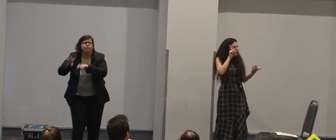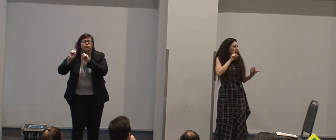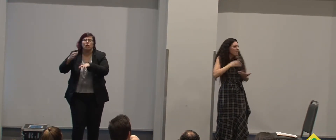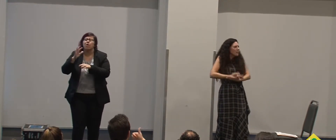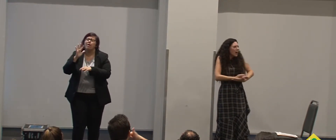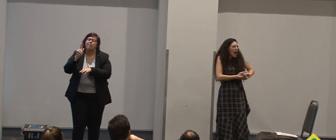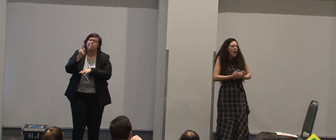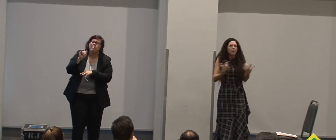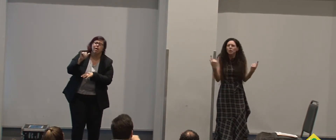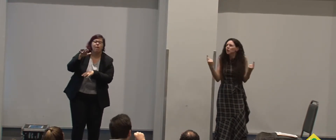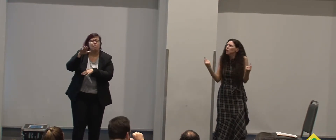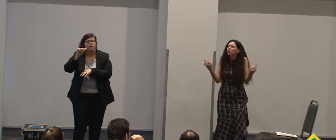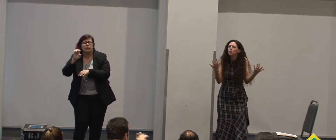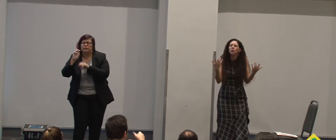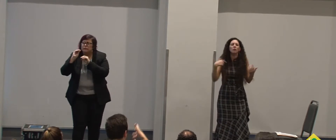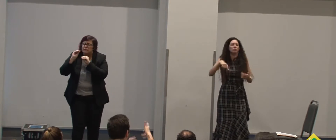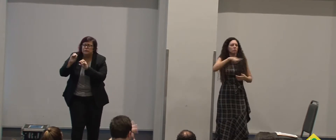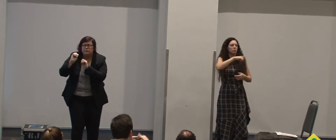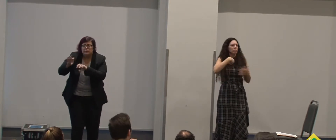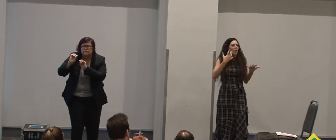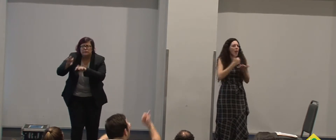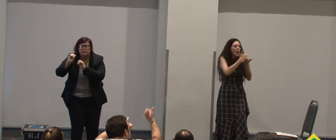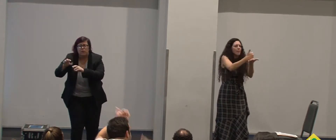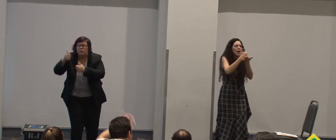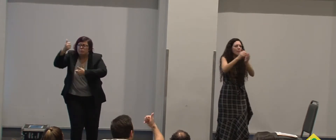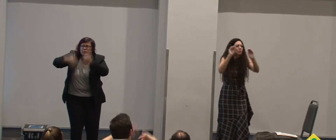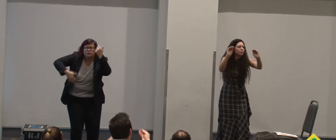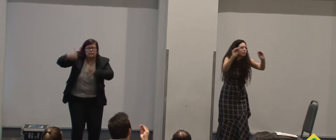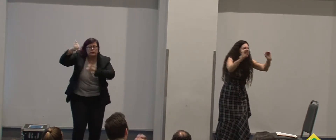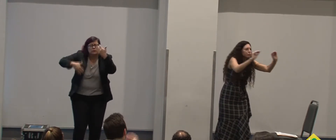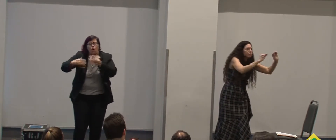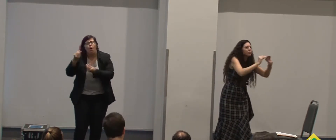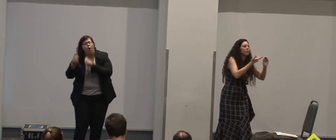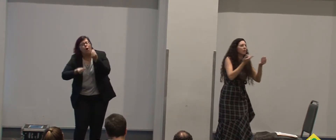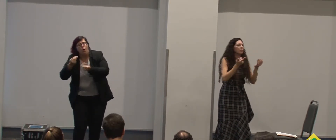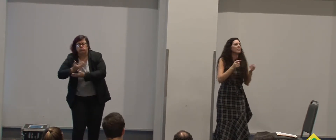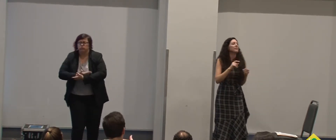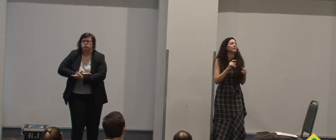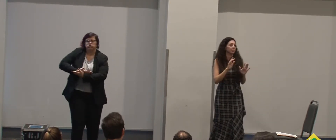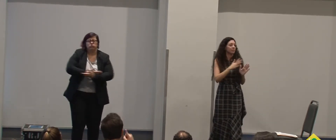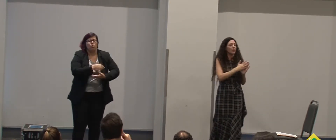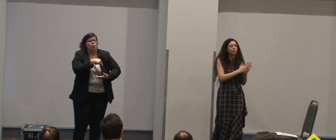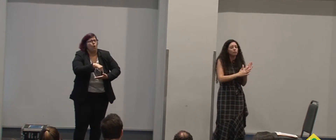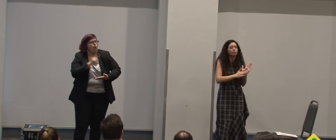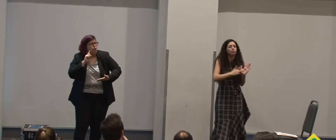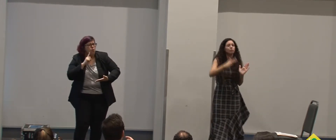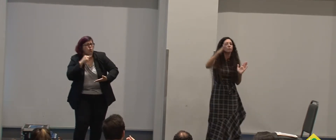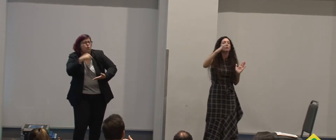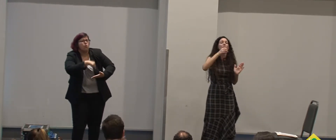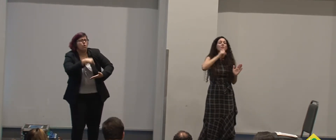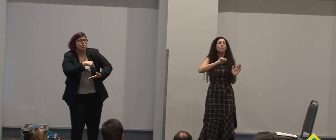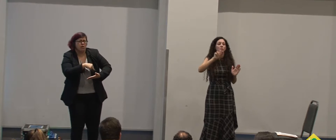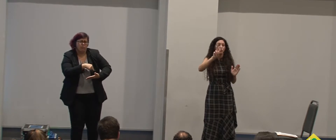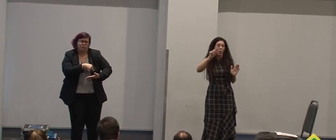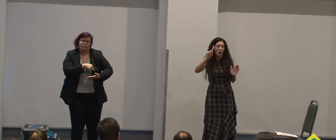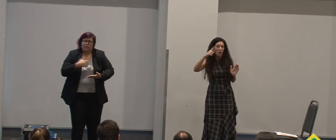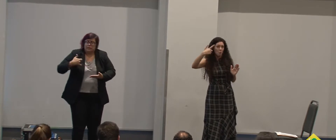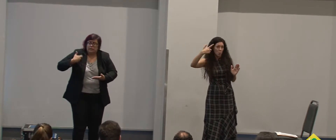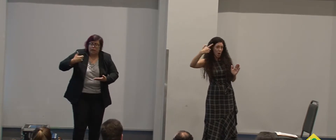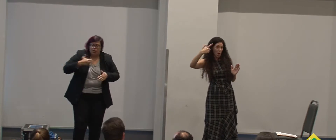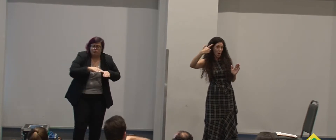o primeiro contato dele é com a família, com o pai, com a mãe, e a família ela tem esse papel de dar os primeiros